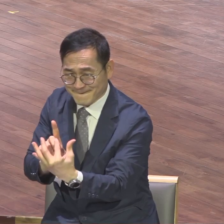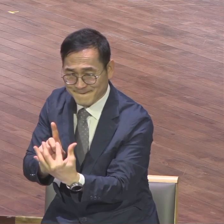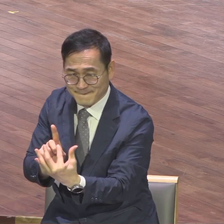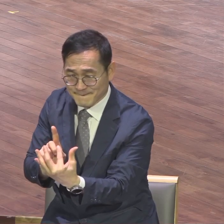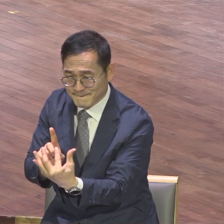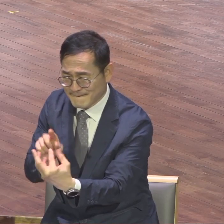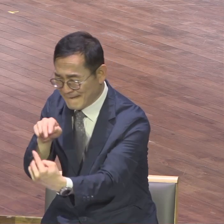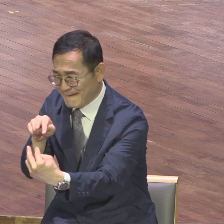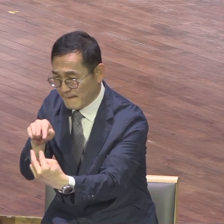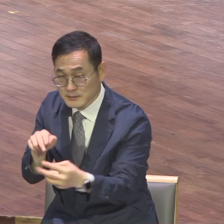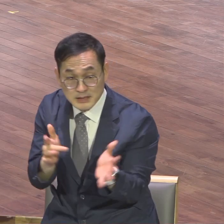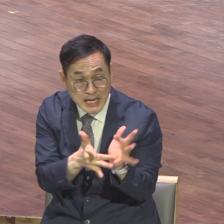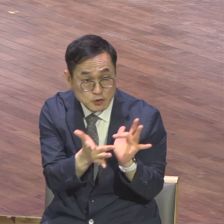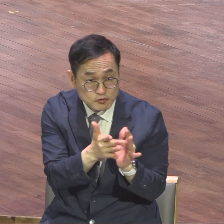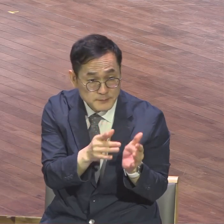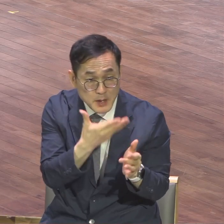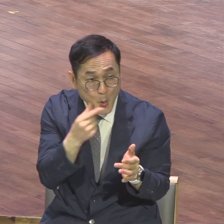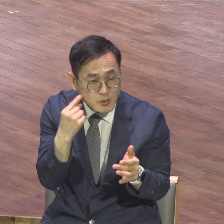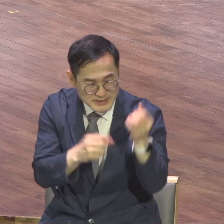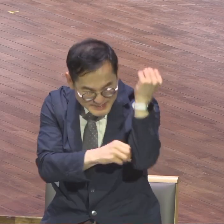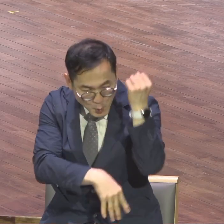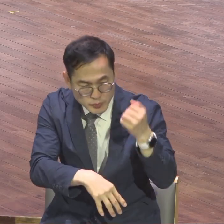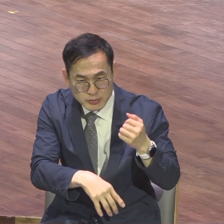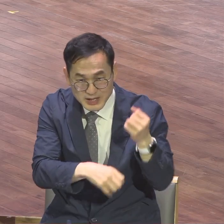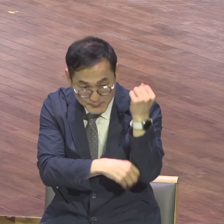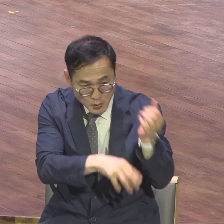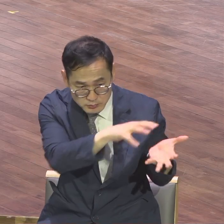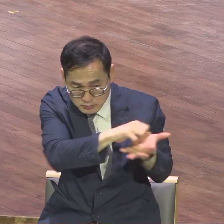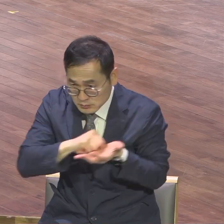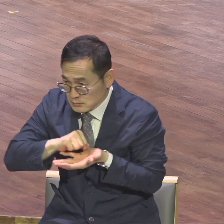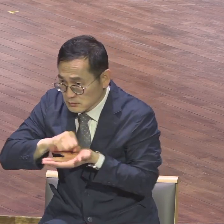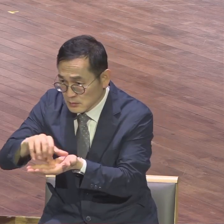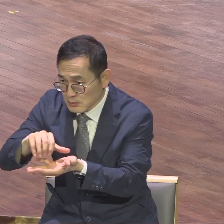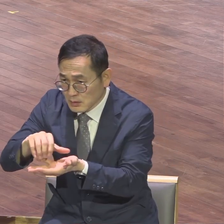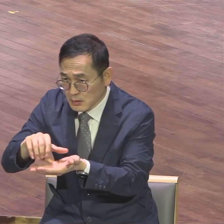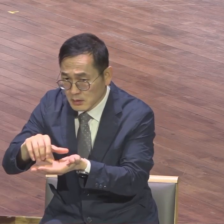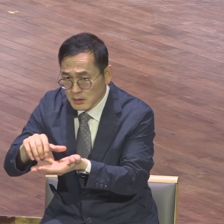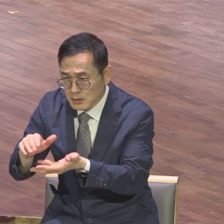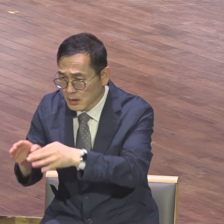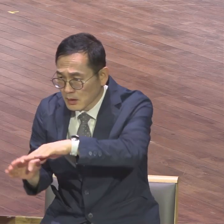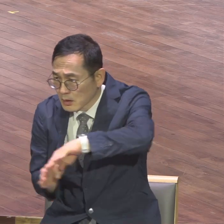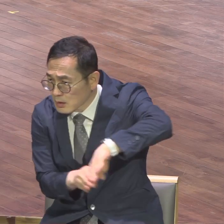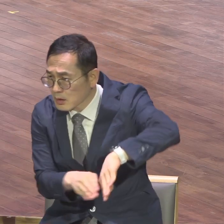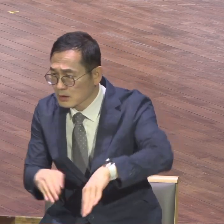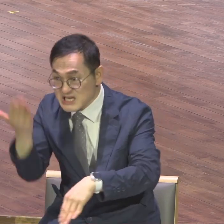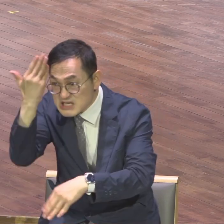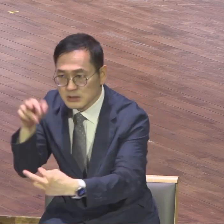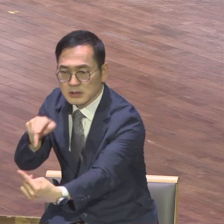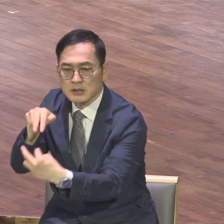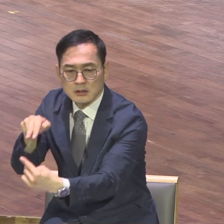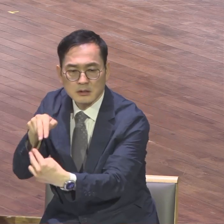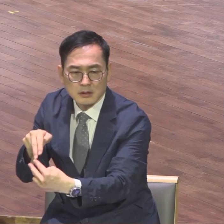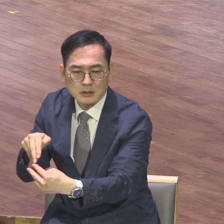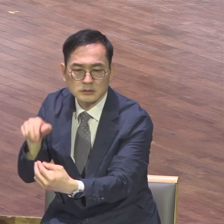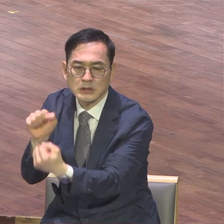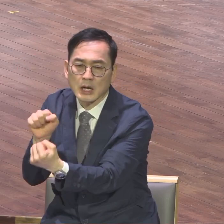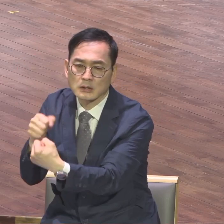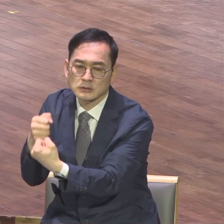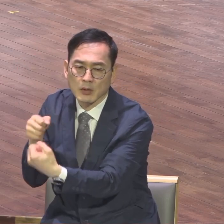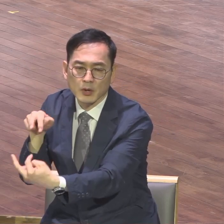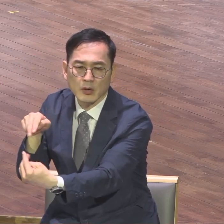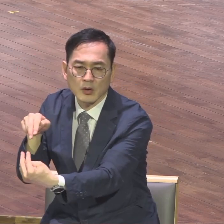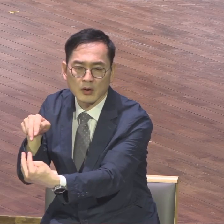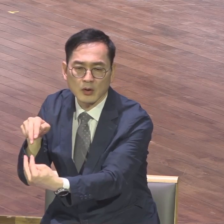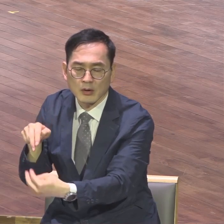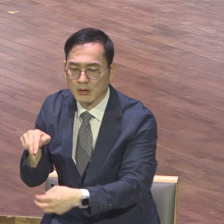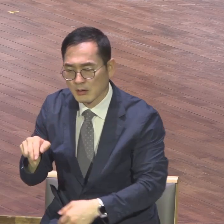메시지가 강하게 나오지 않는단 말이에요. 논쟁을 대주제를 간 논쟁하다 보니까 유독 아덴에서는 이